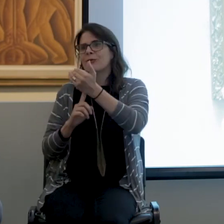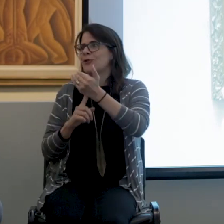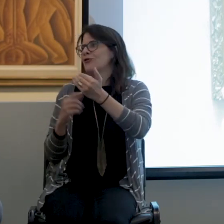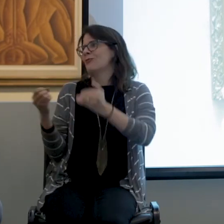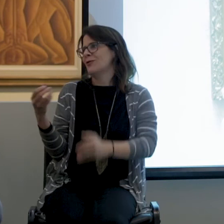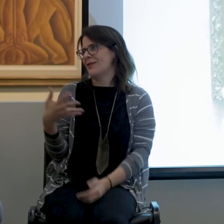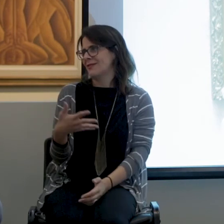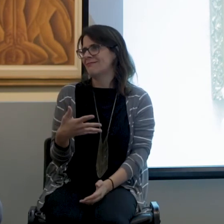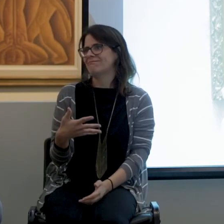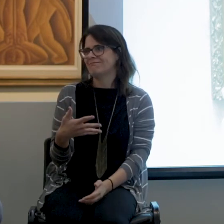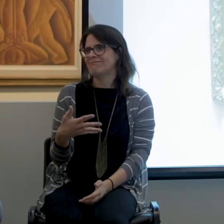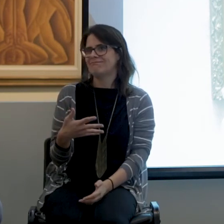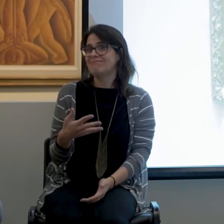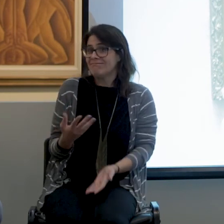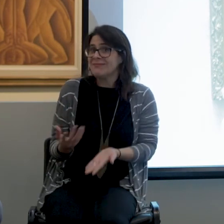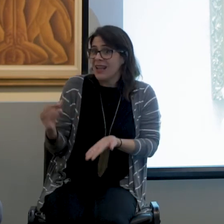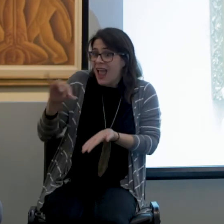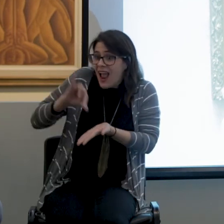Portanto, pelo capitalismo.